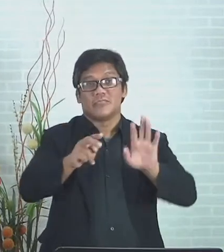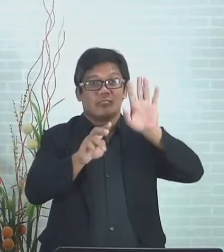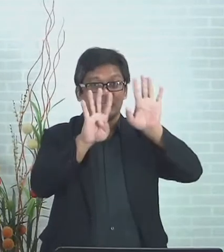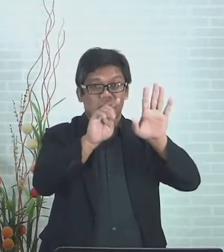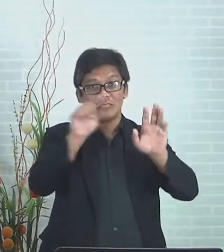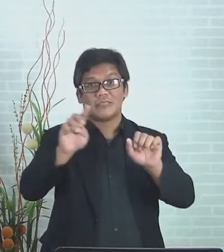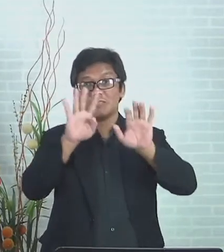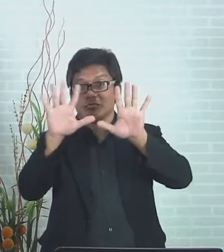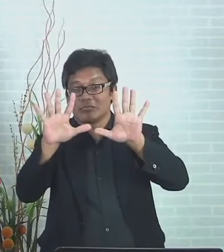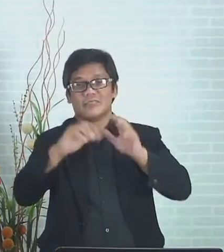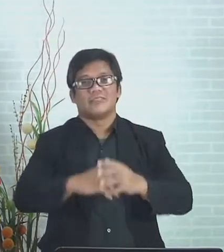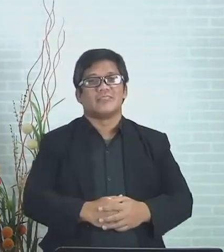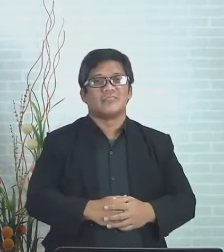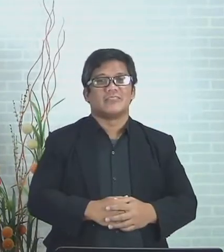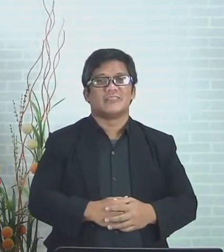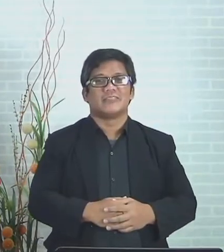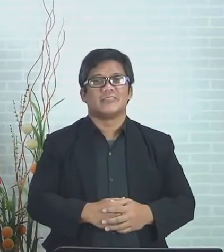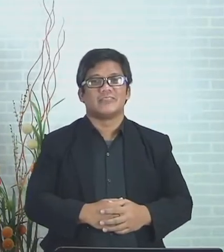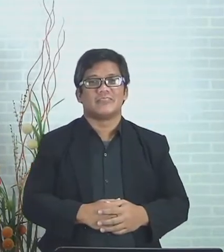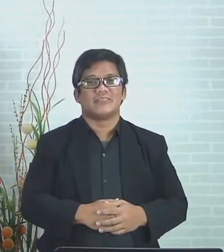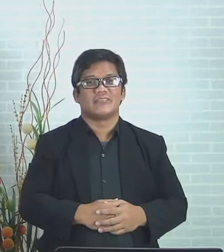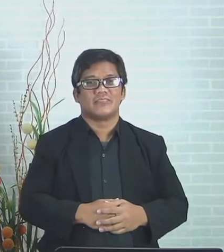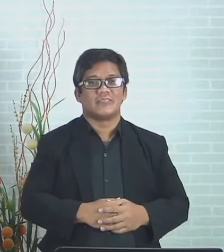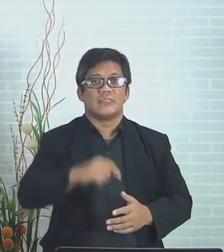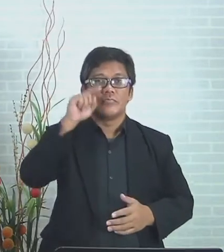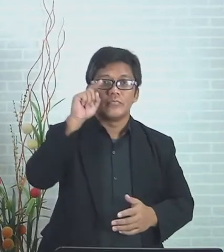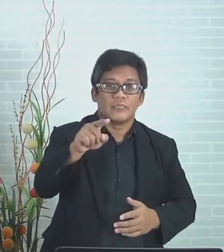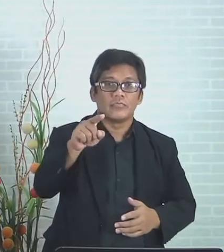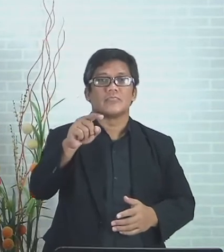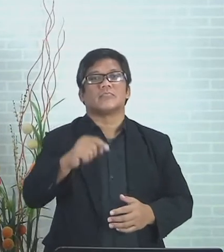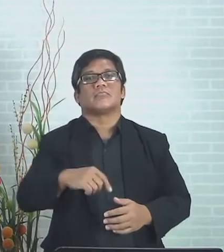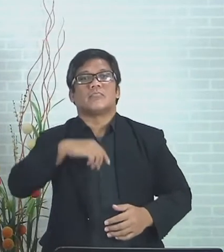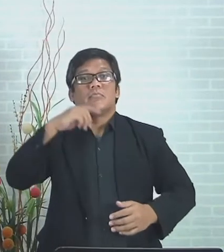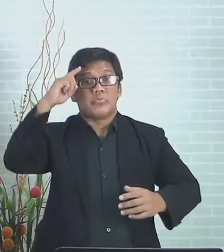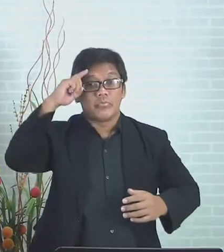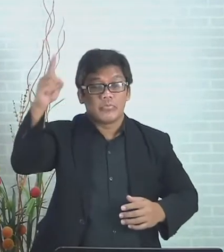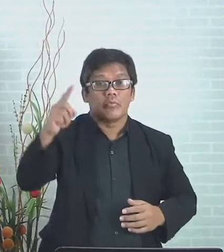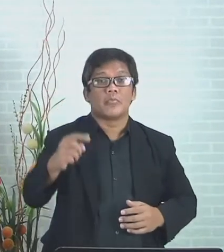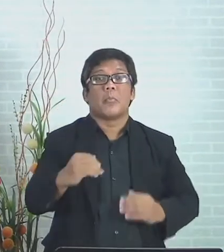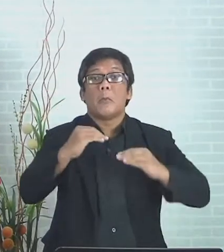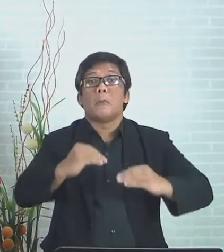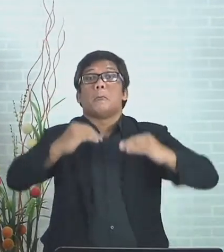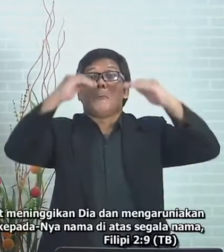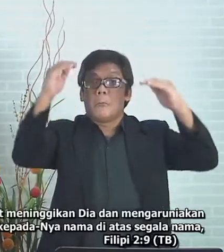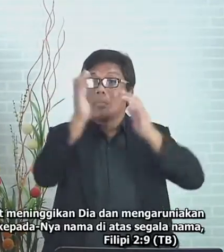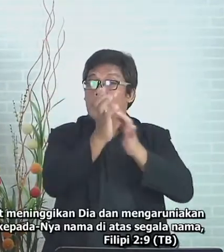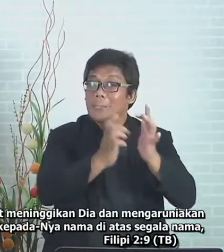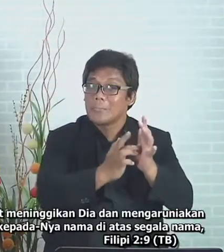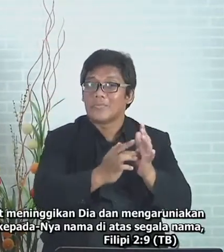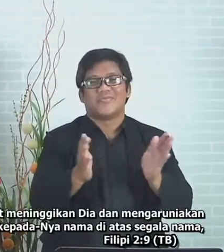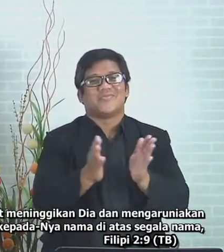saya akan bacakan bagi kita Itulah sebabnya Allah sangat meninggikan dia dan